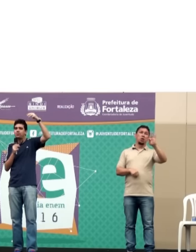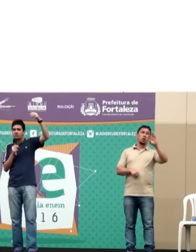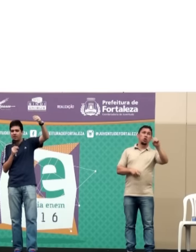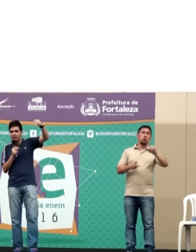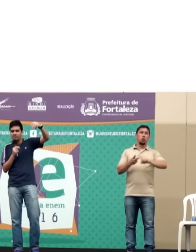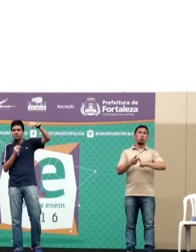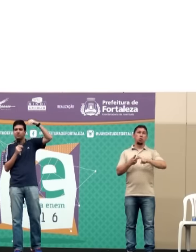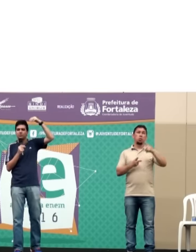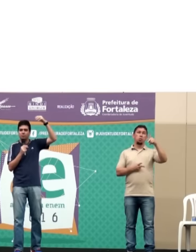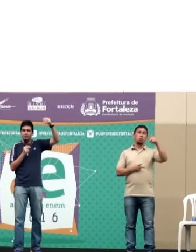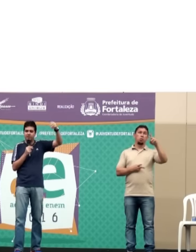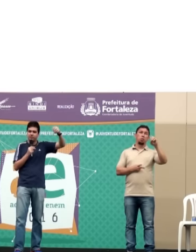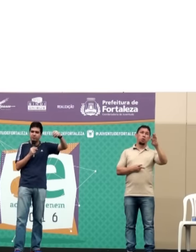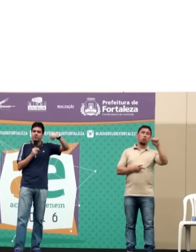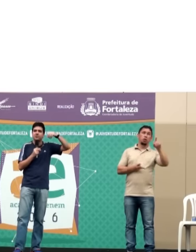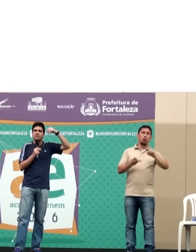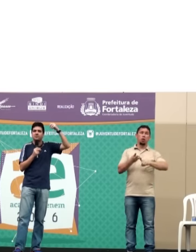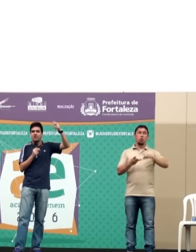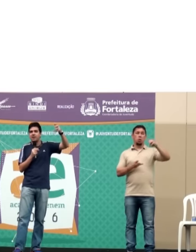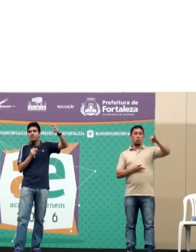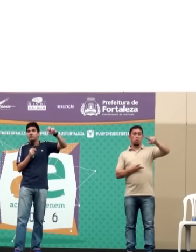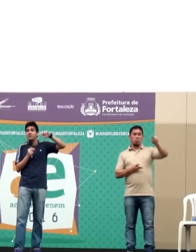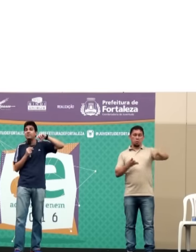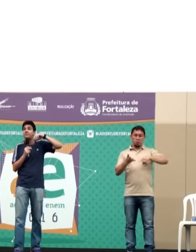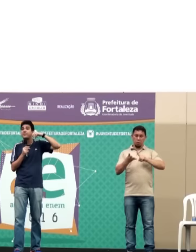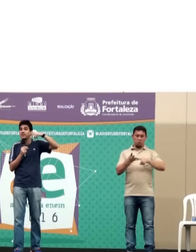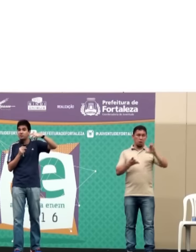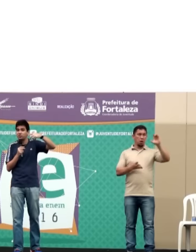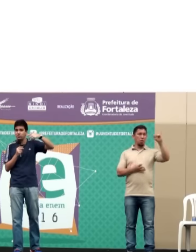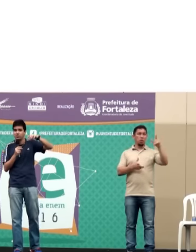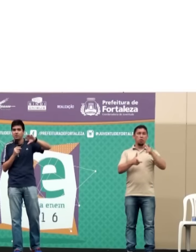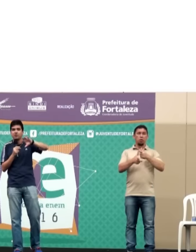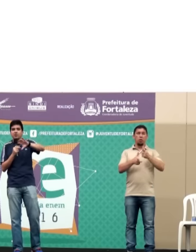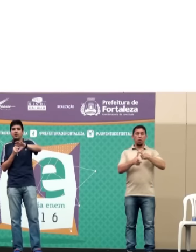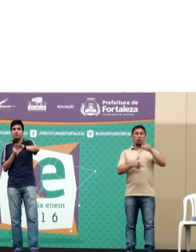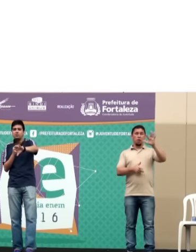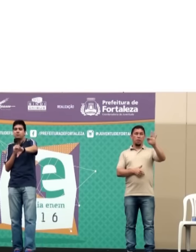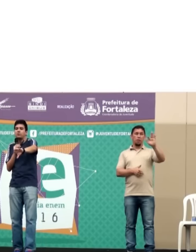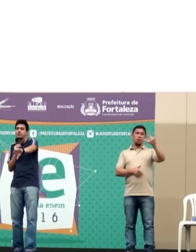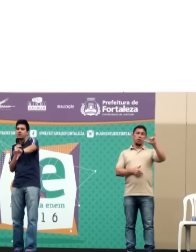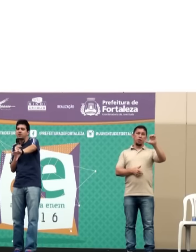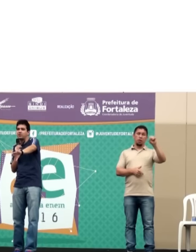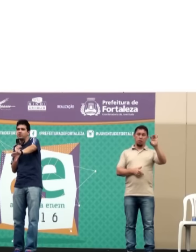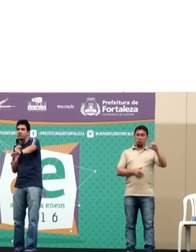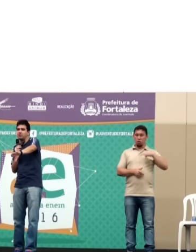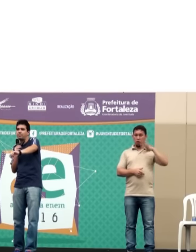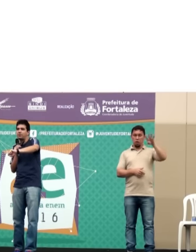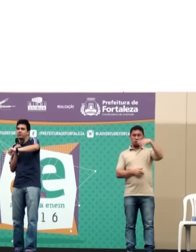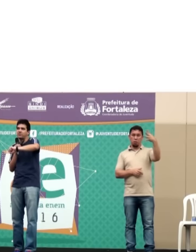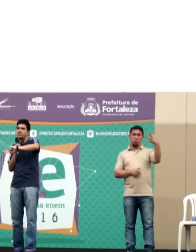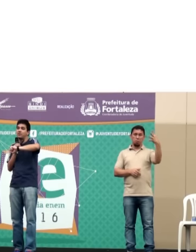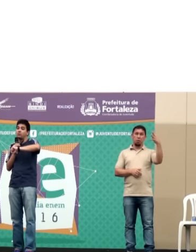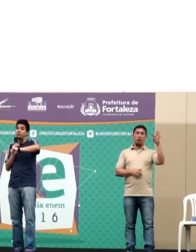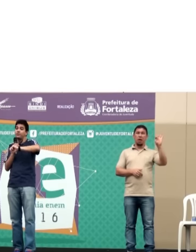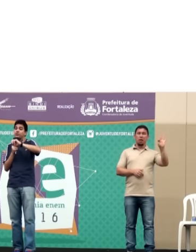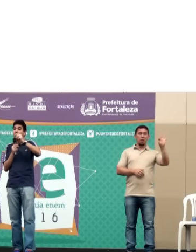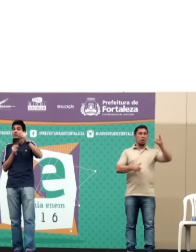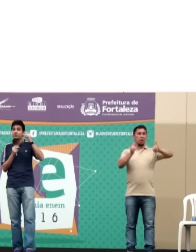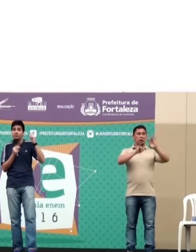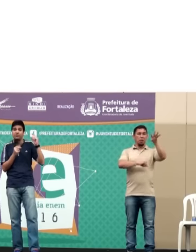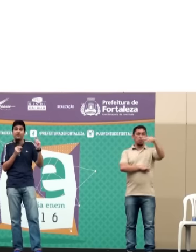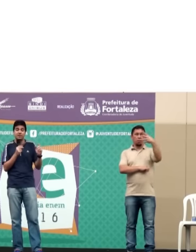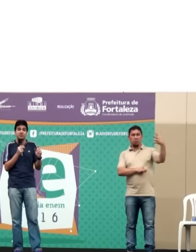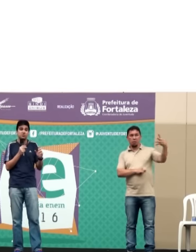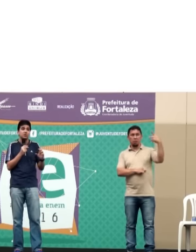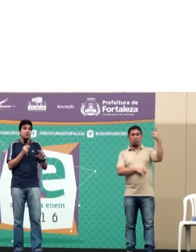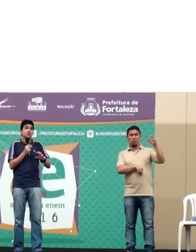sódio, potássio, rubídio, césio e frâncio. Eu não estou mostrando aqui na projeção o